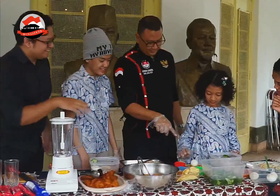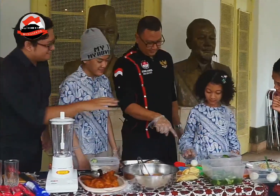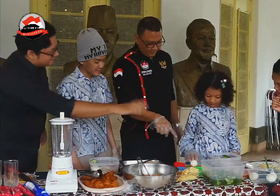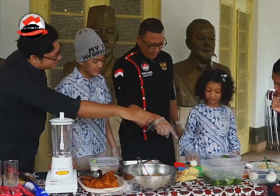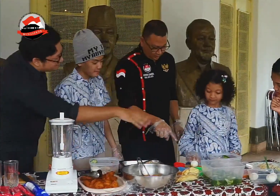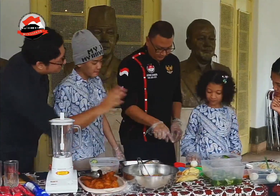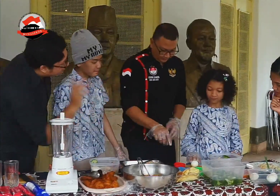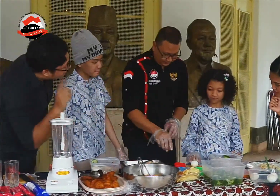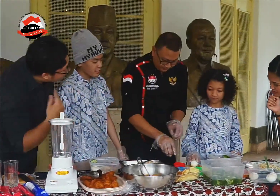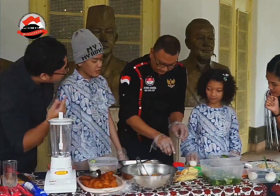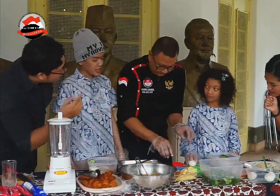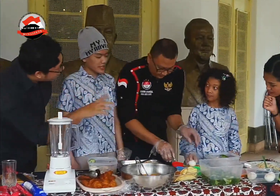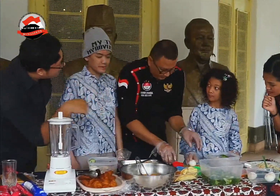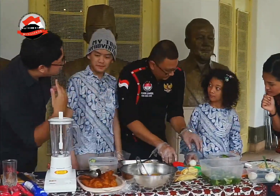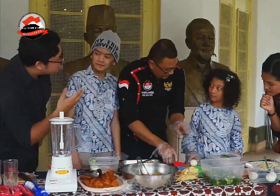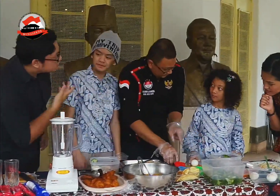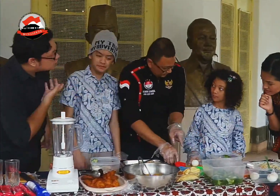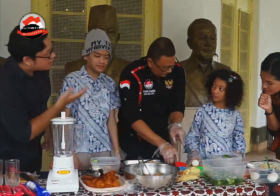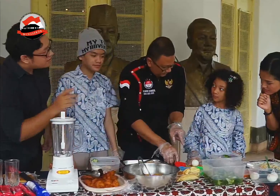Telur.